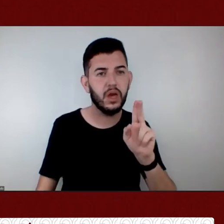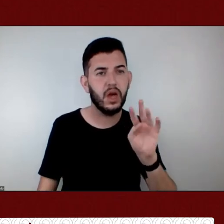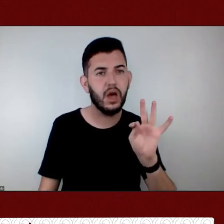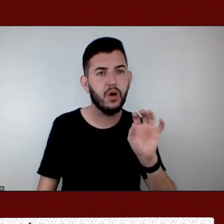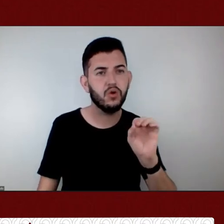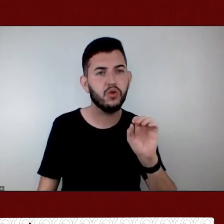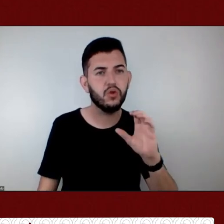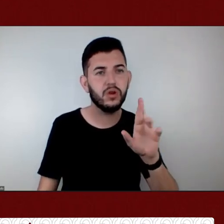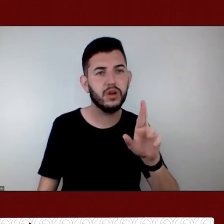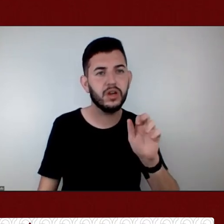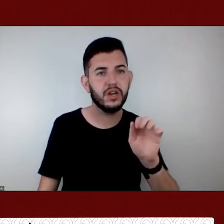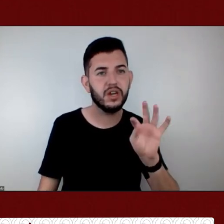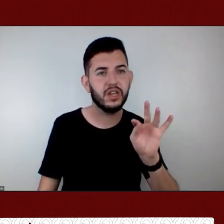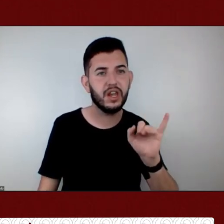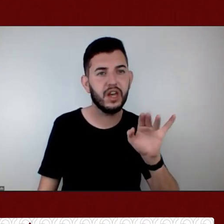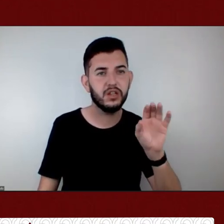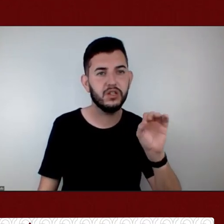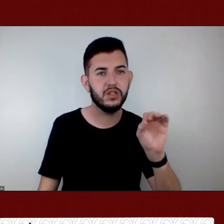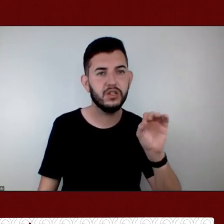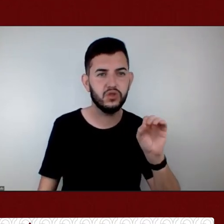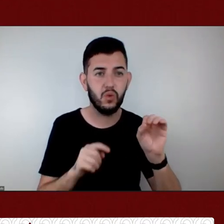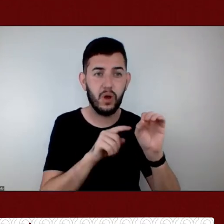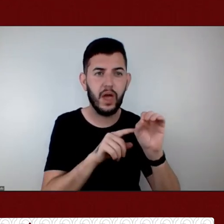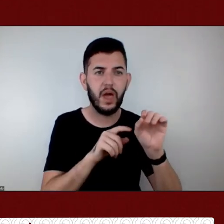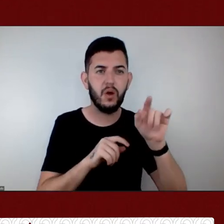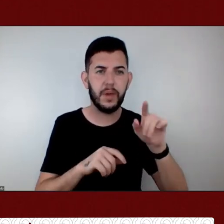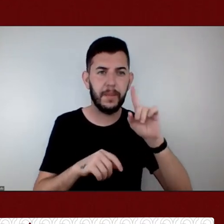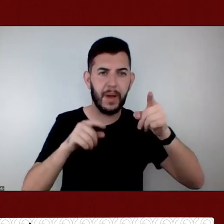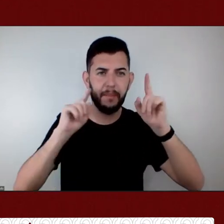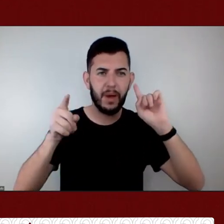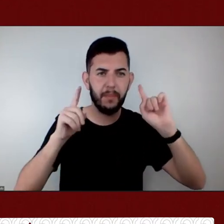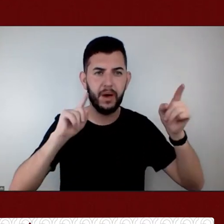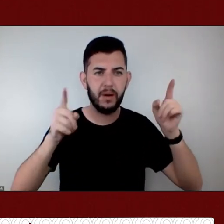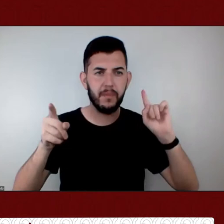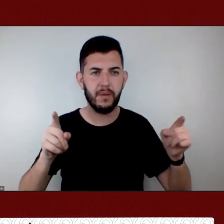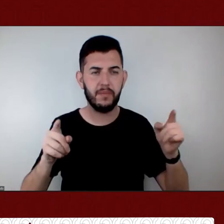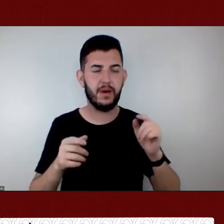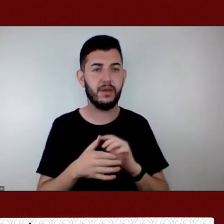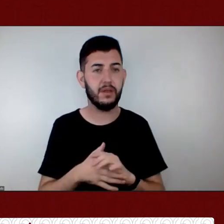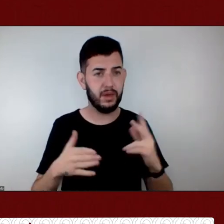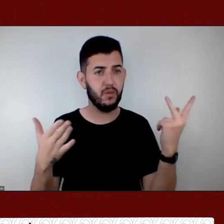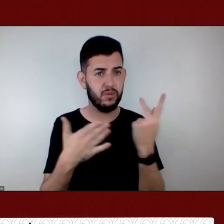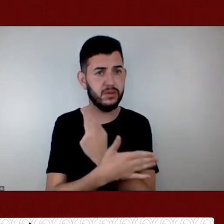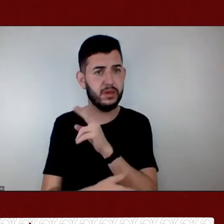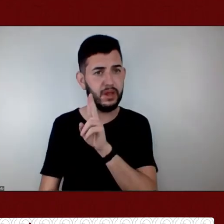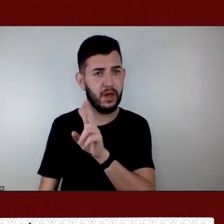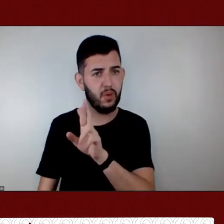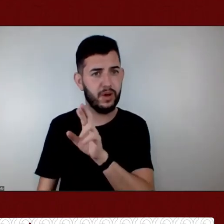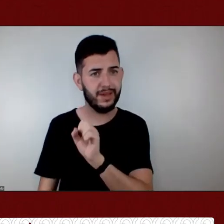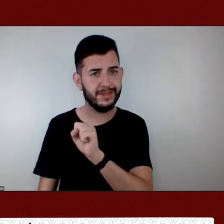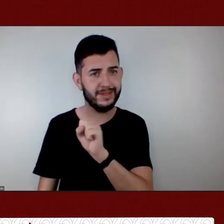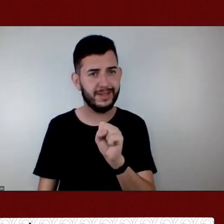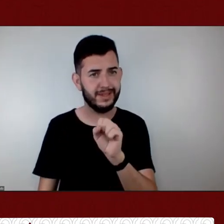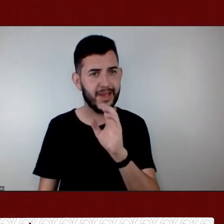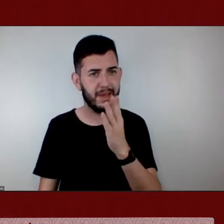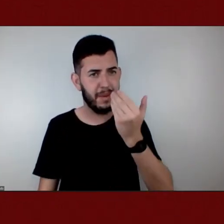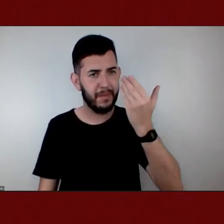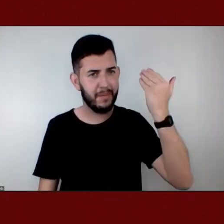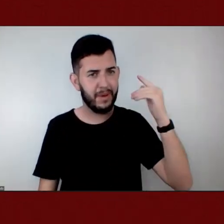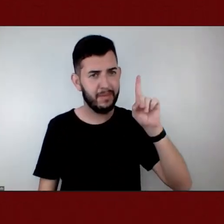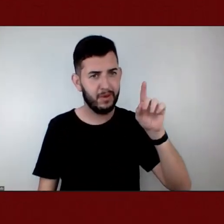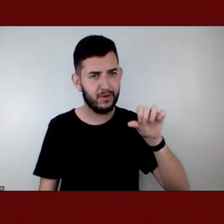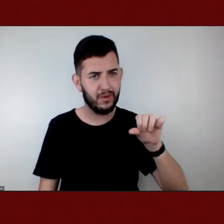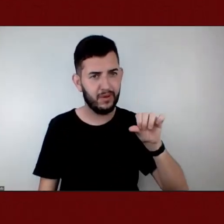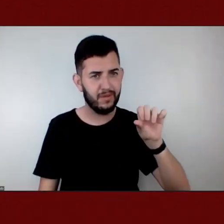na própria URSS, pelo menos até 1956. E havia os que, fora do poder e